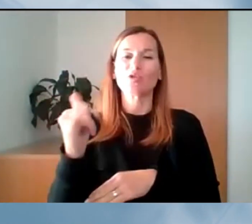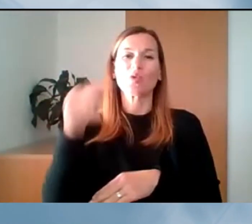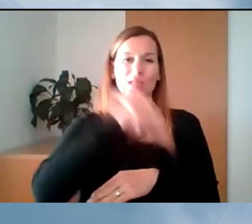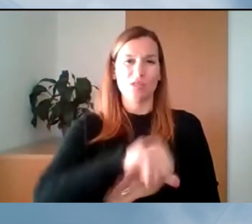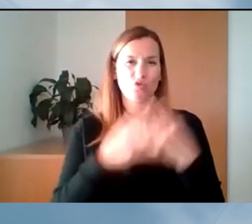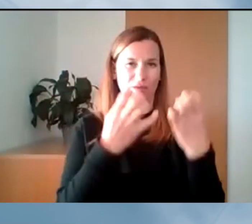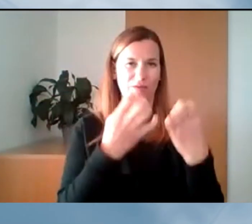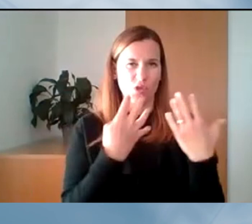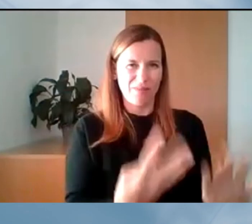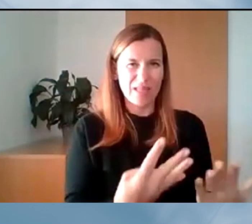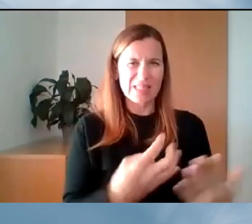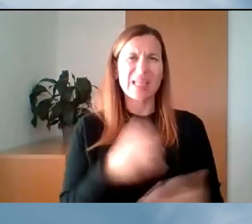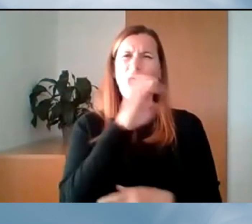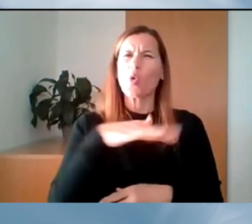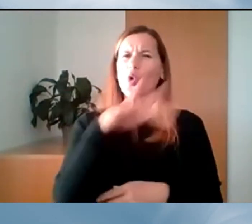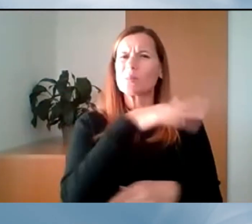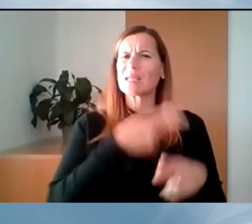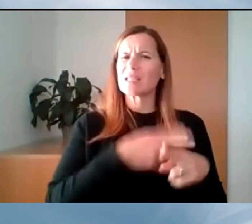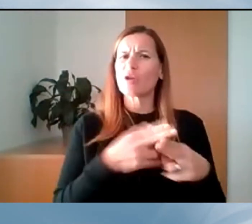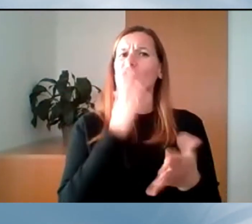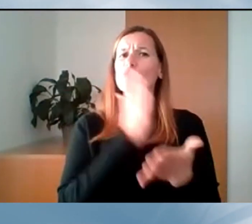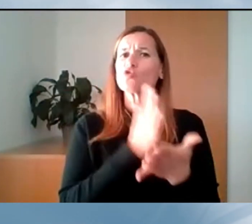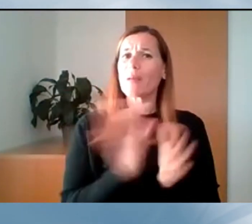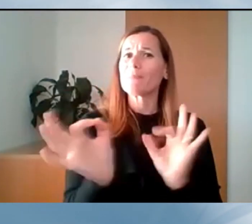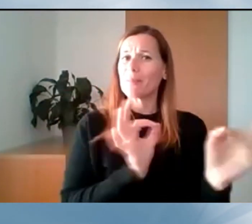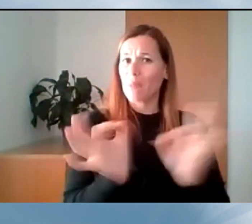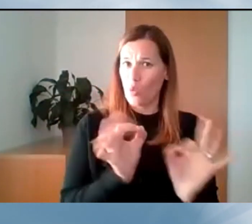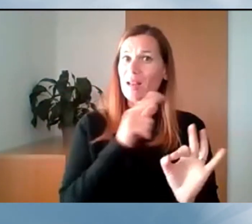so evropske države pripravljale ta steber,